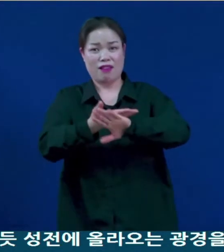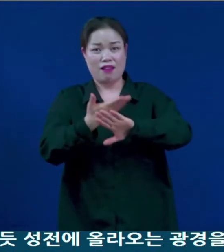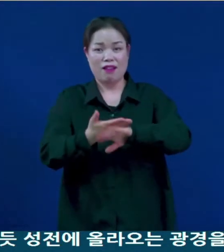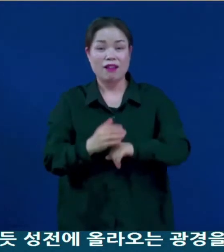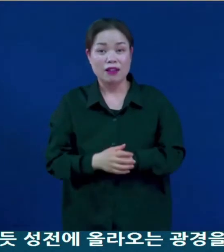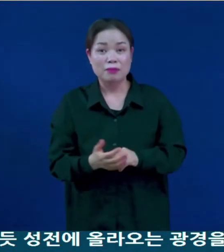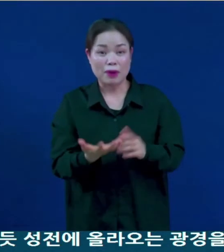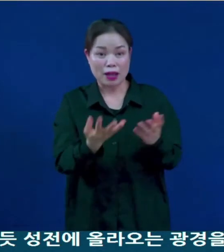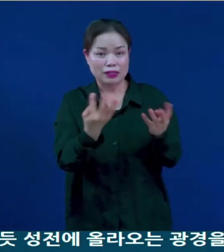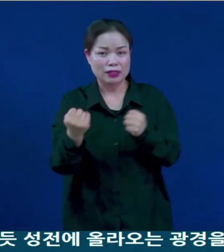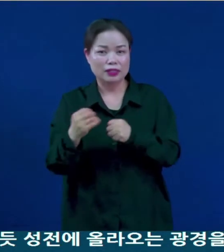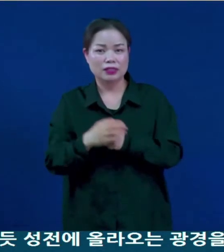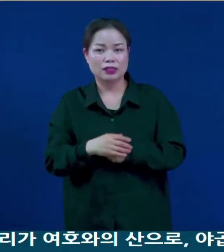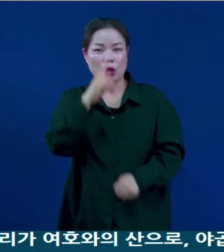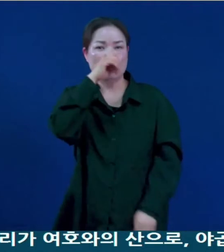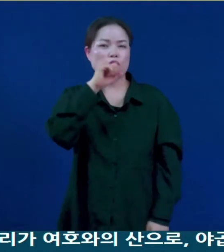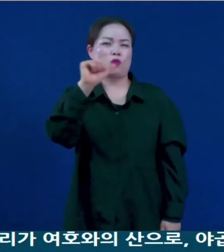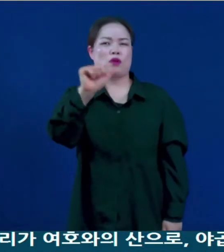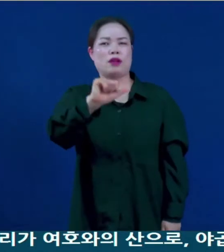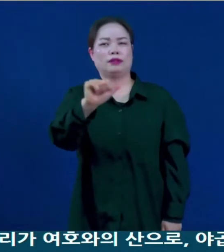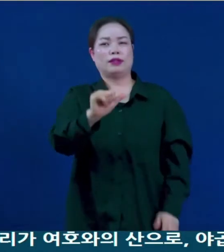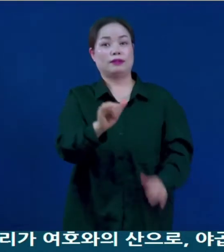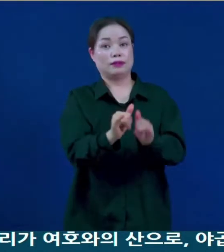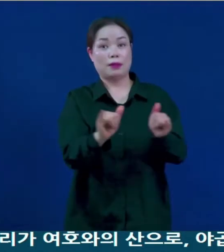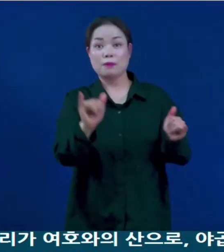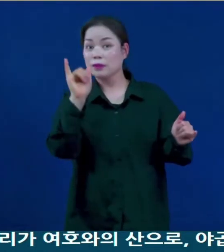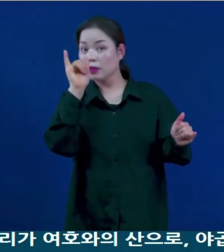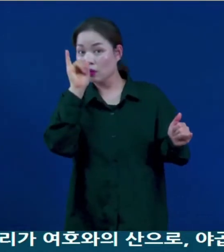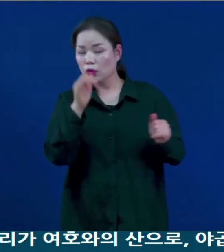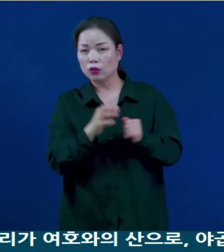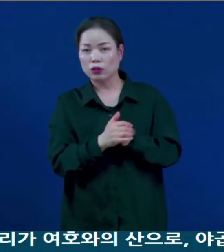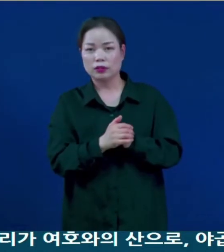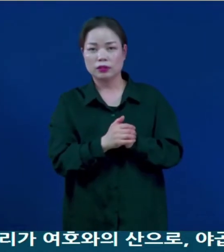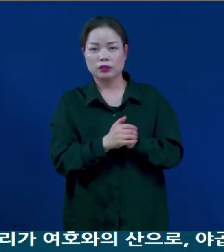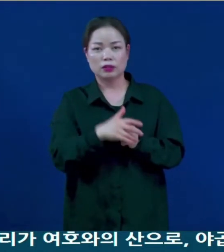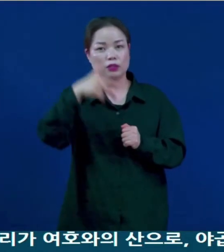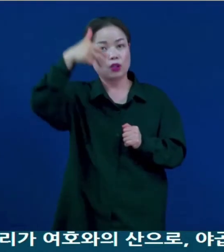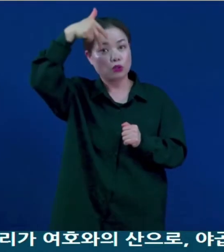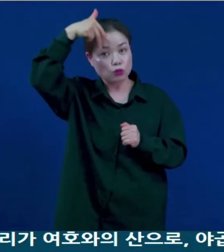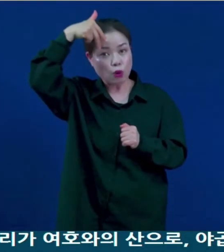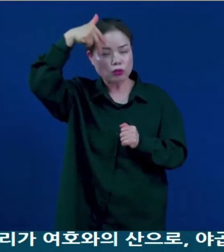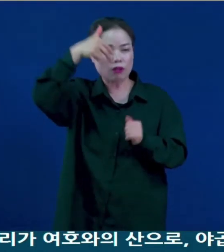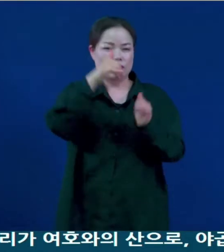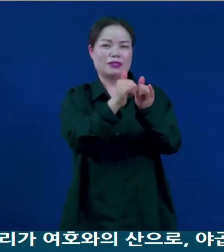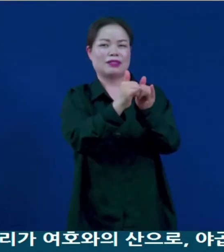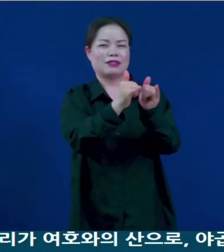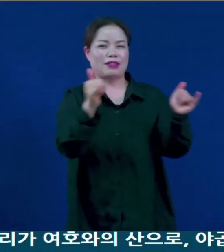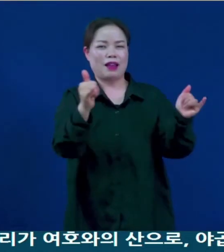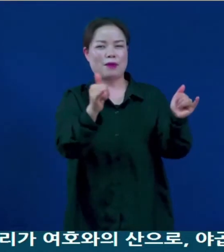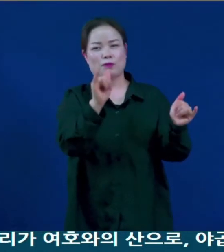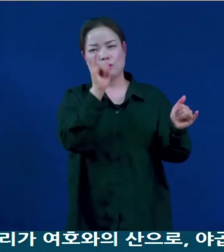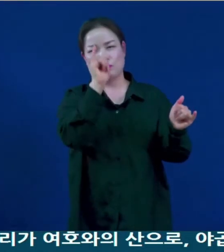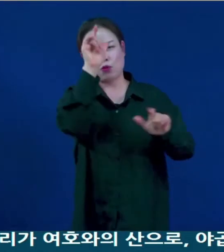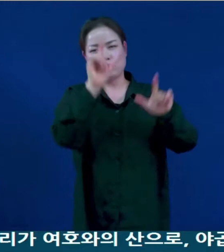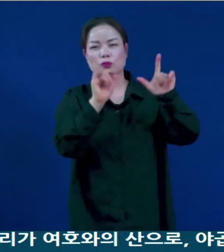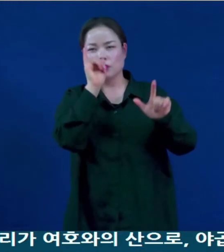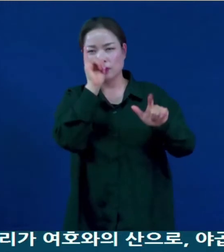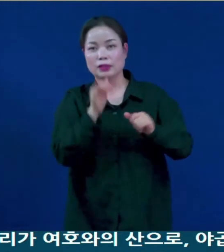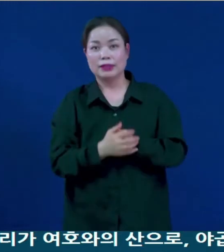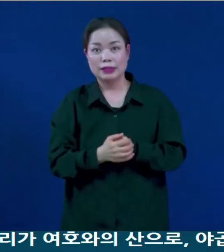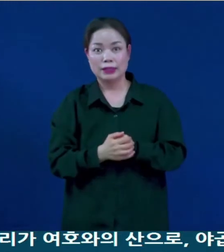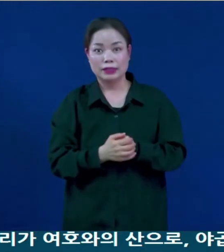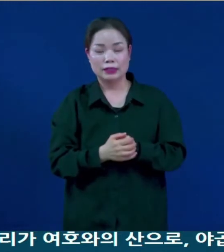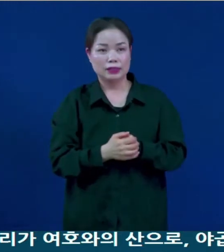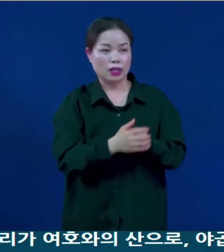여기에는 동아시아 사람들도 있었을 것이고 조선 사람의 모습도 있었을 겁니다.